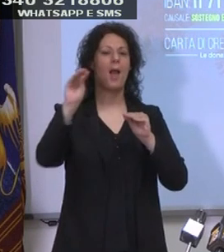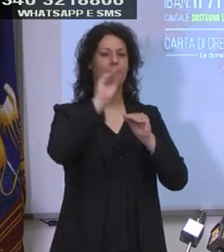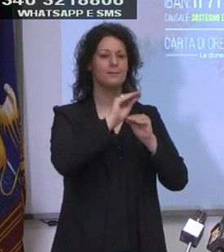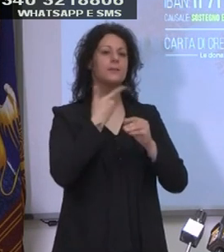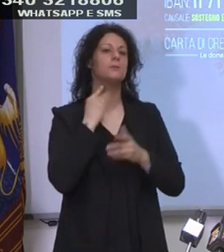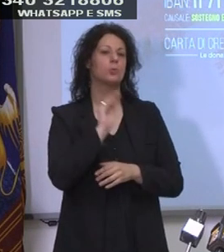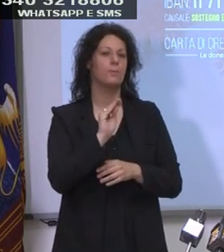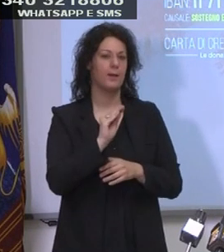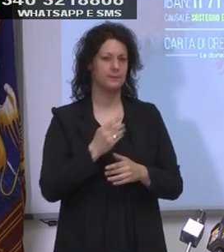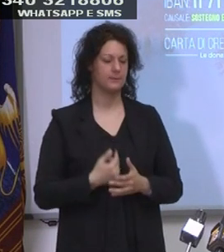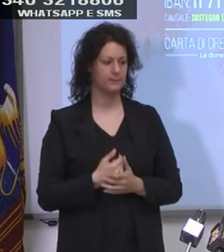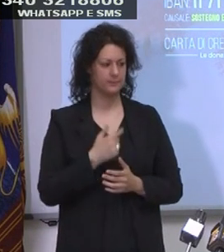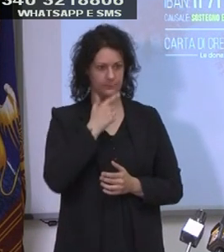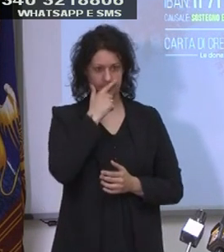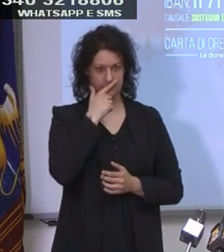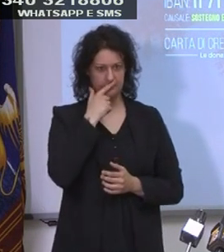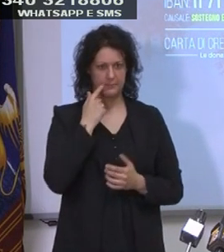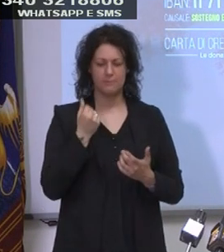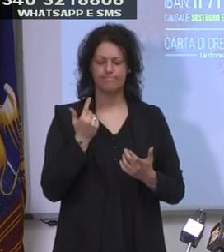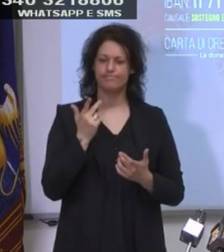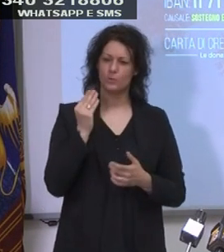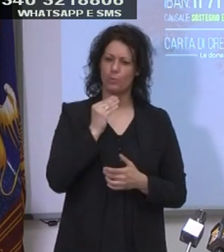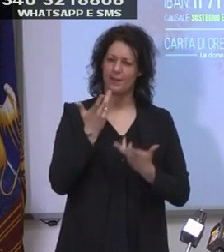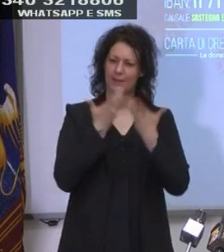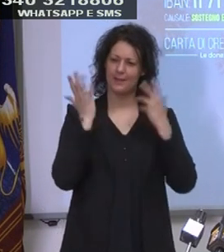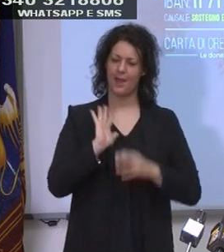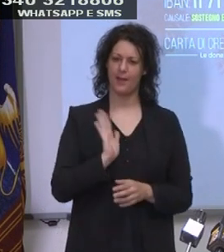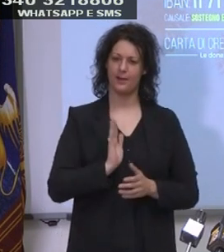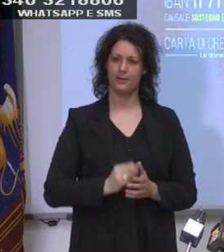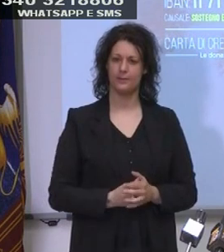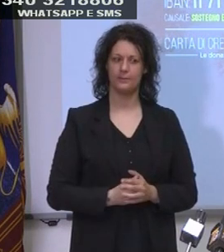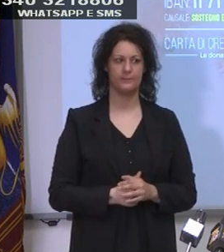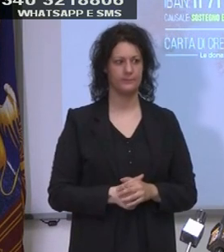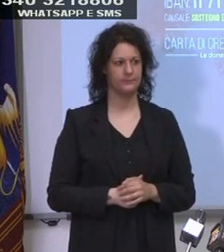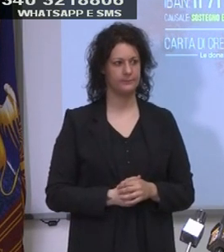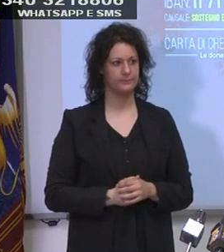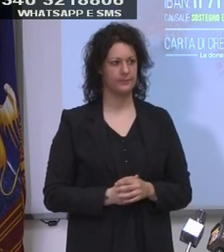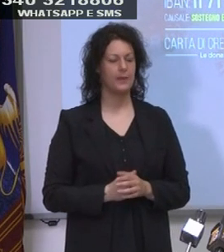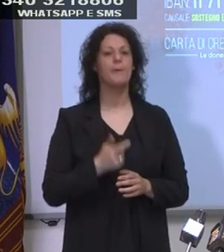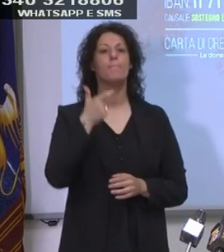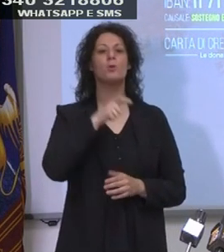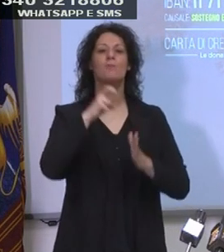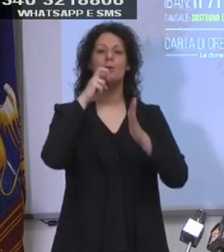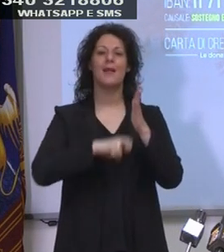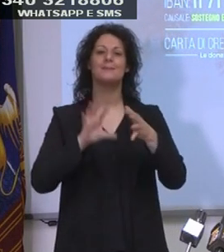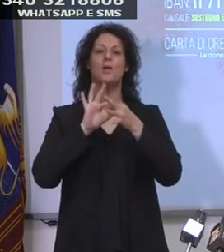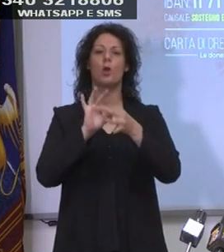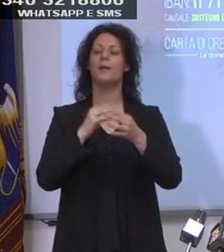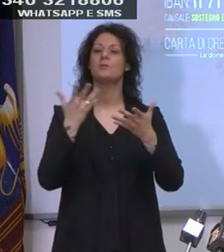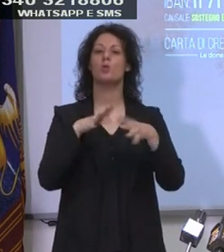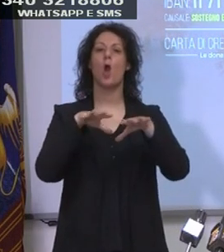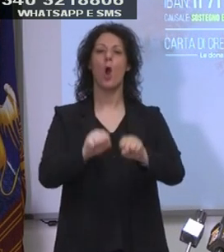per pagare i plateatici dei ristoranti? Sì. Non mi è chiaro. Sarà l'occupazione del suolo pubblico? Sì, è quella del... Sì, sì. Sono